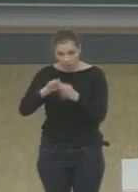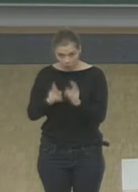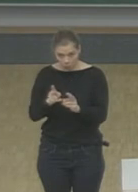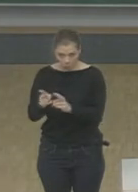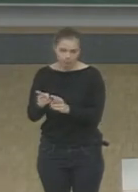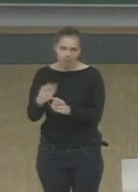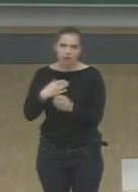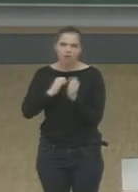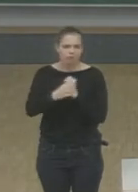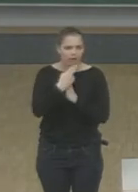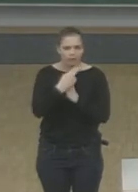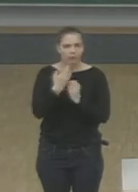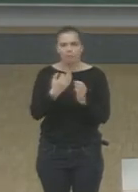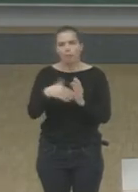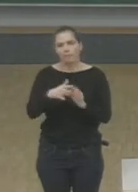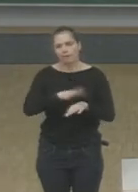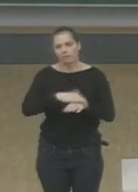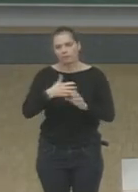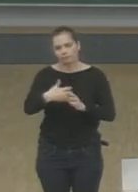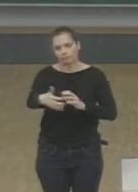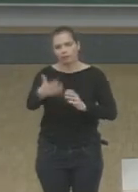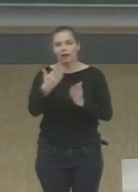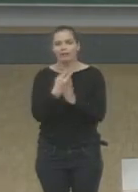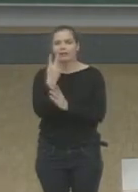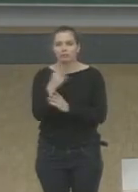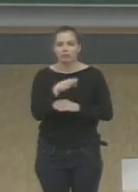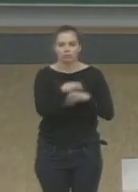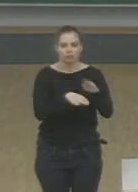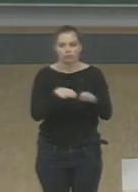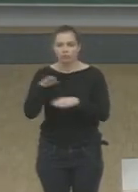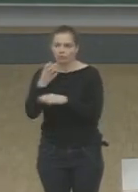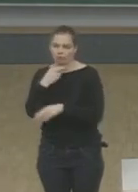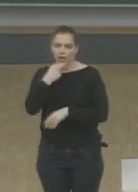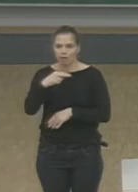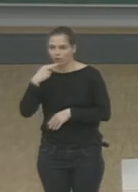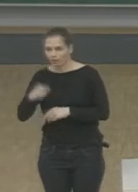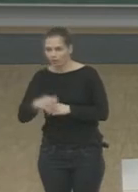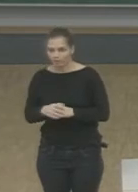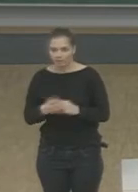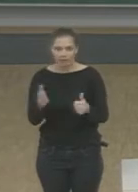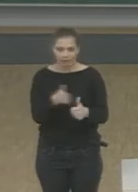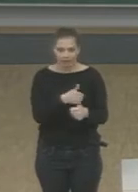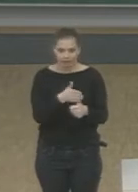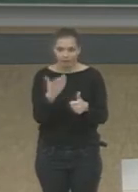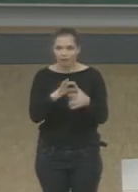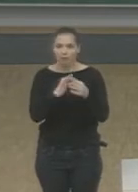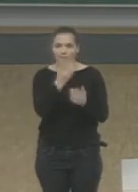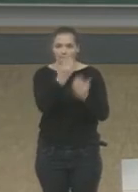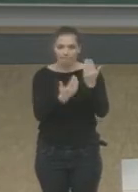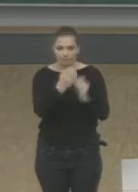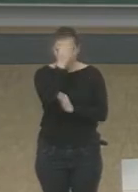längeren Antwort. Die soll im Folgenden in zwei Schritten erfolgen. Im ersten Schritt geht es um die mathematische